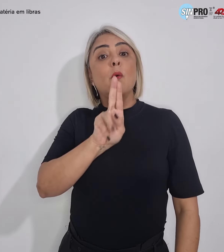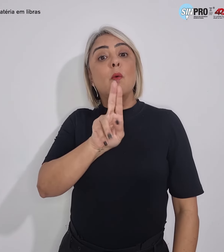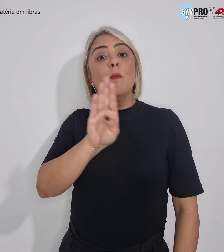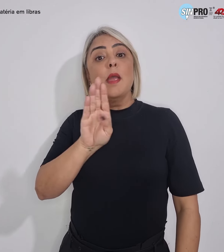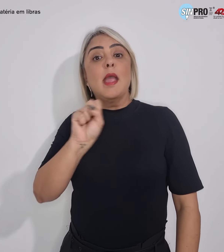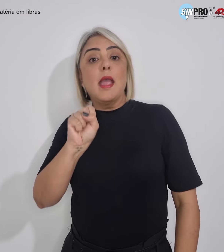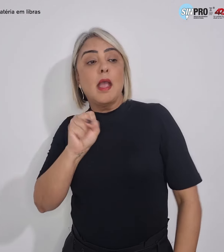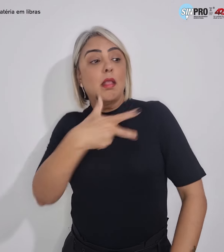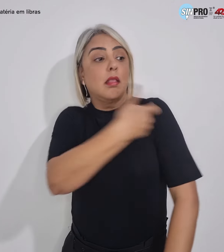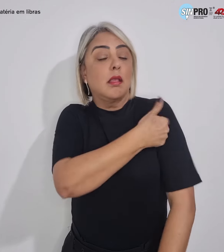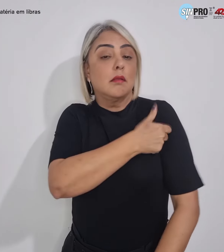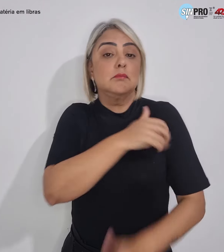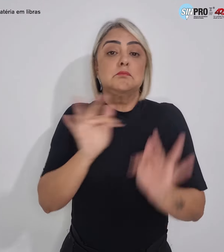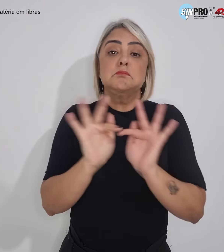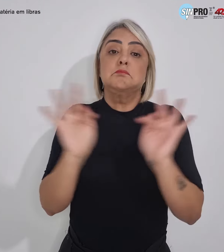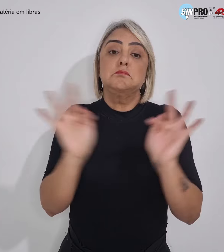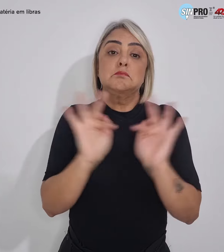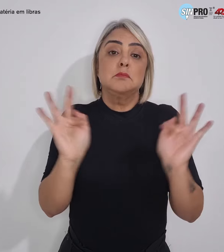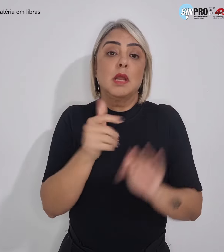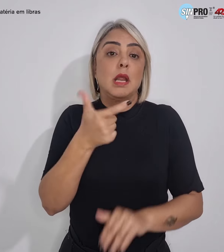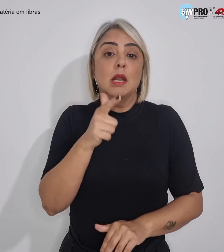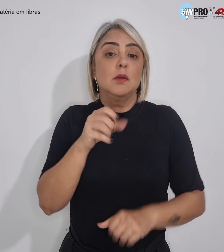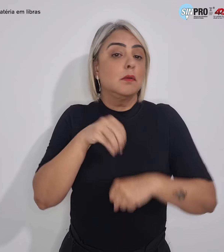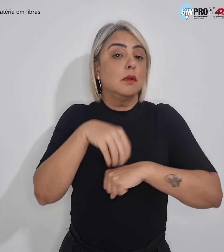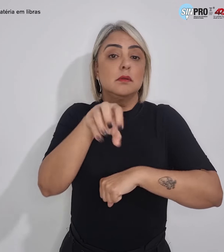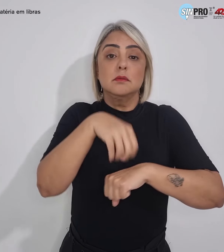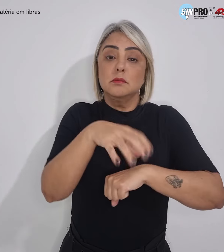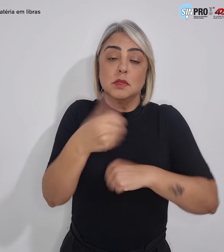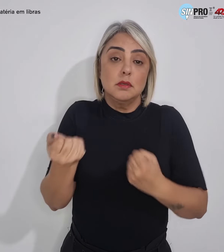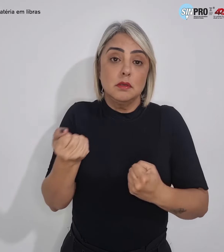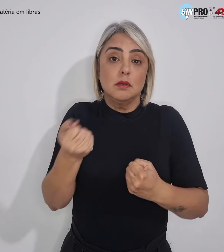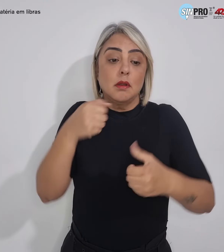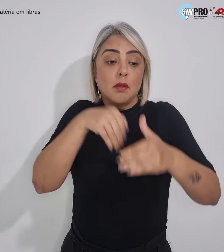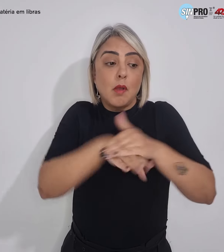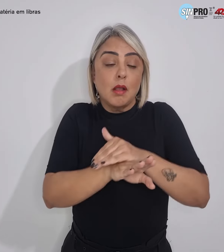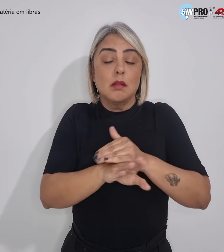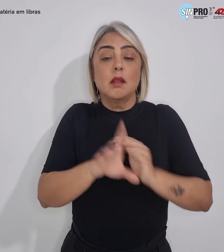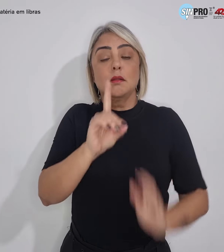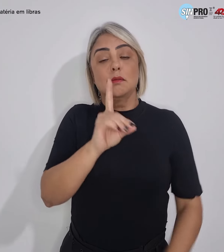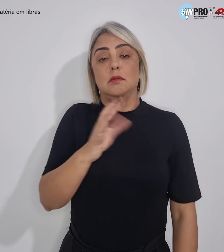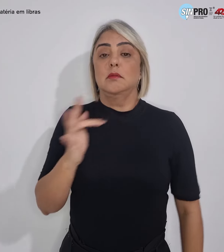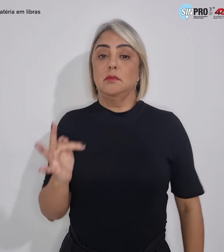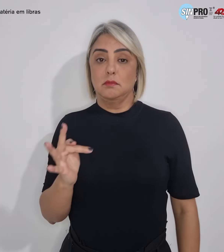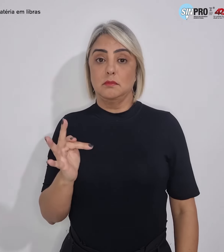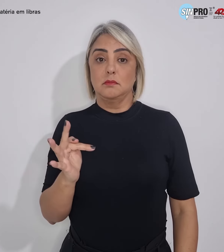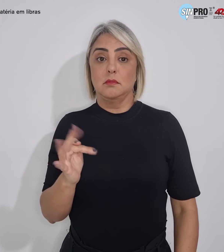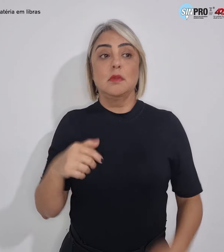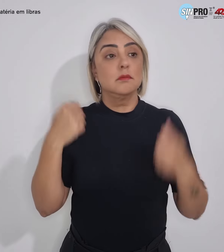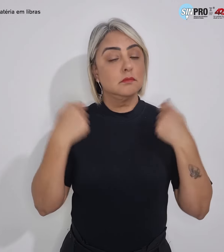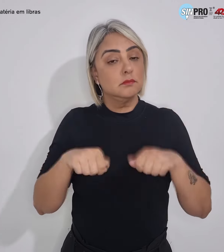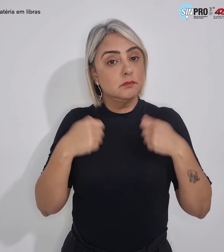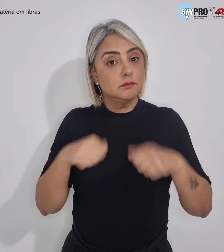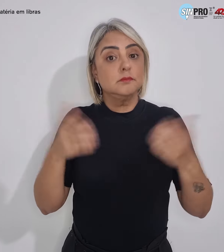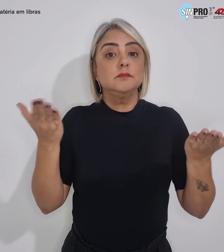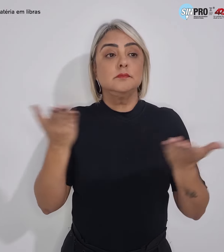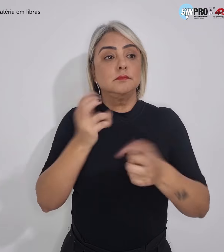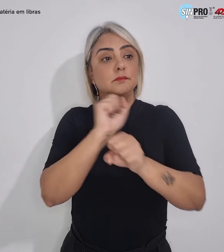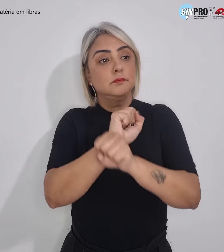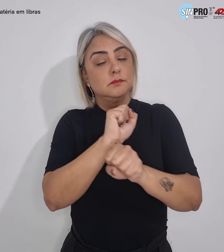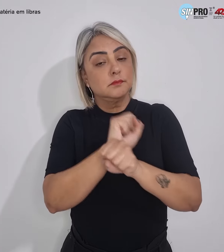vacina que simplesmente não está disponível nos estoques do Distrito Federal. É necessário aguardar até que